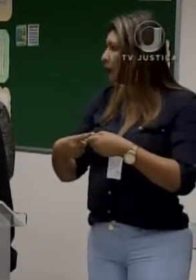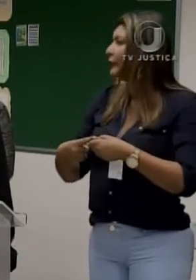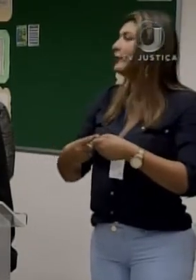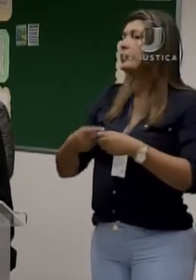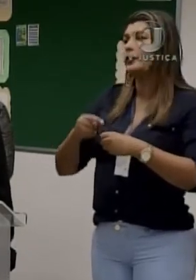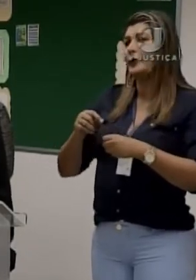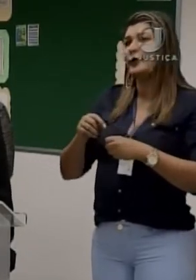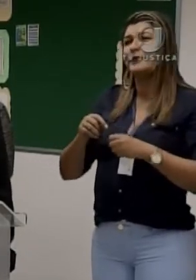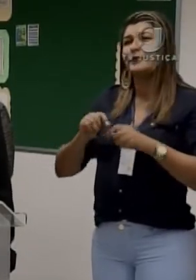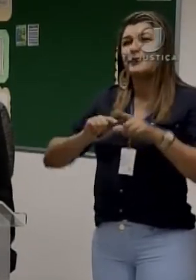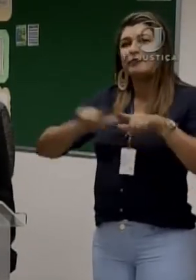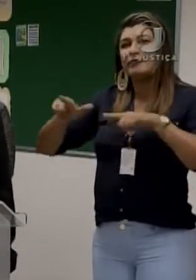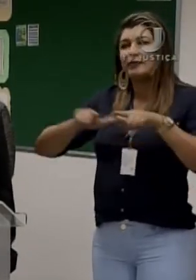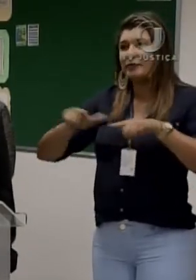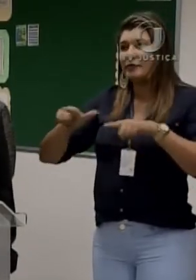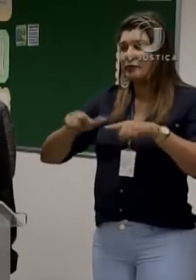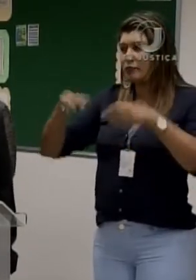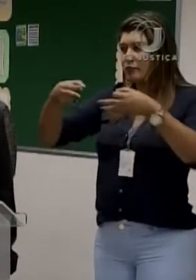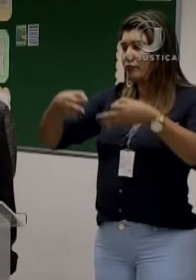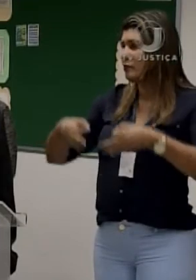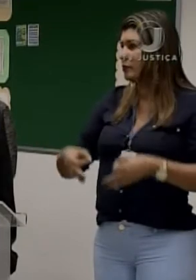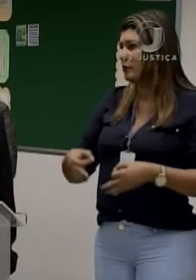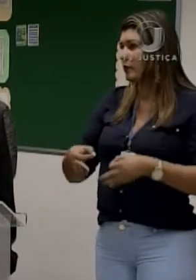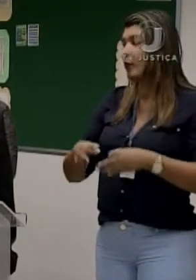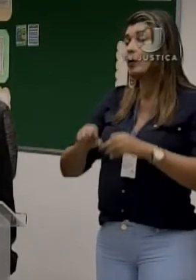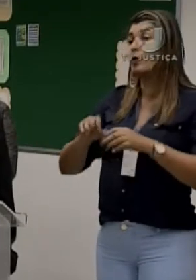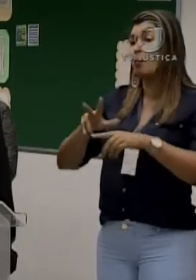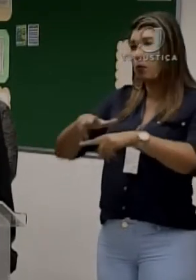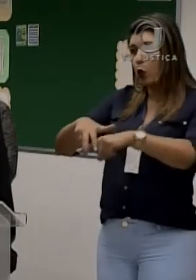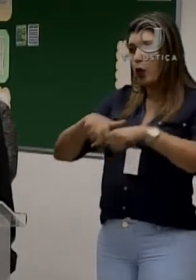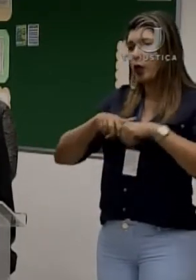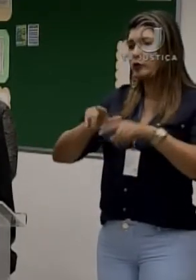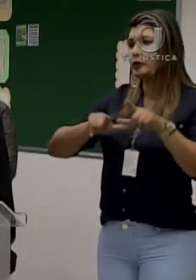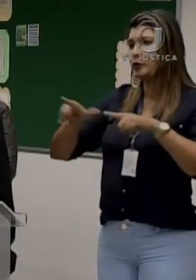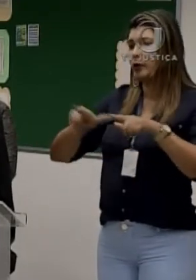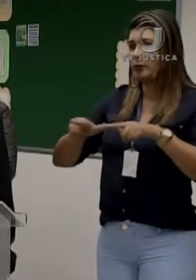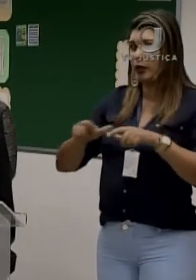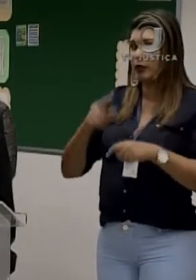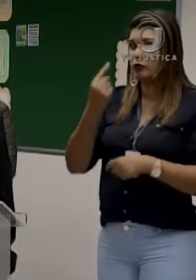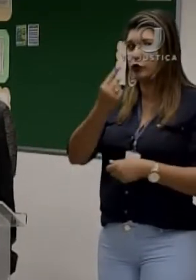os seus litígios. E através do trabalho de cada um,